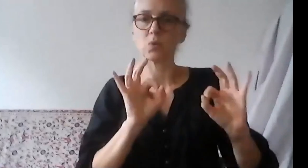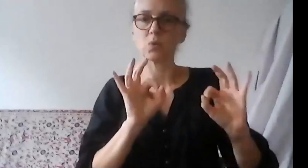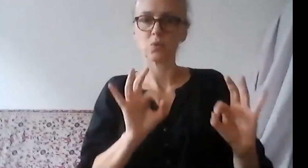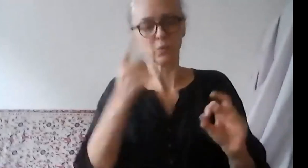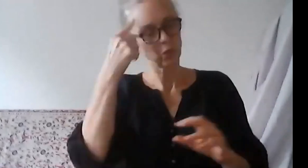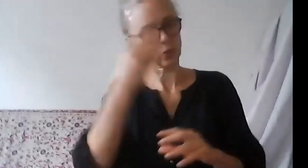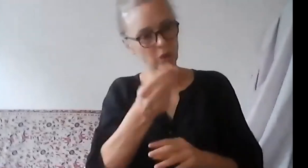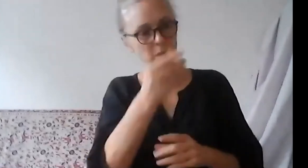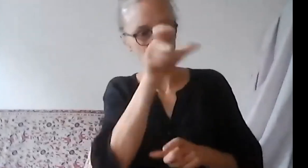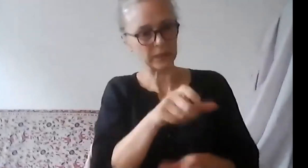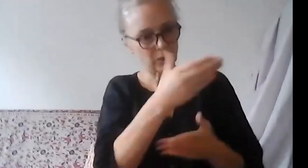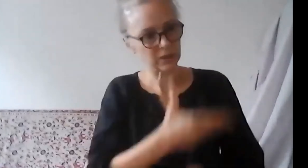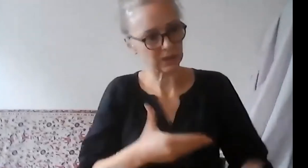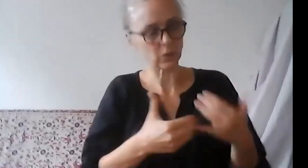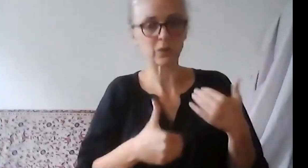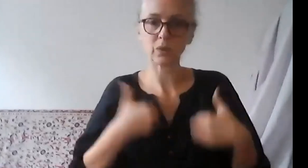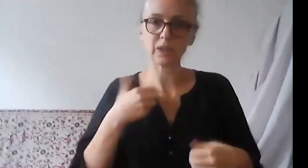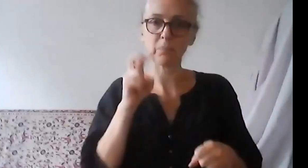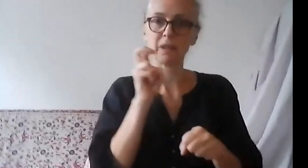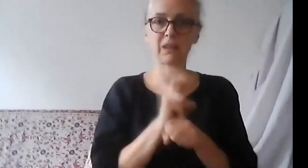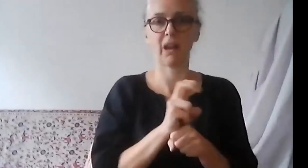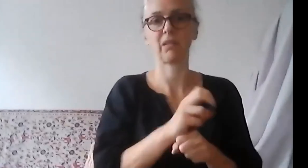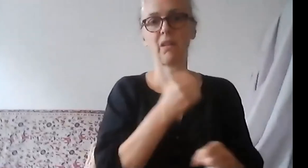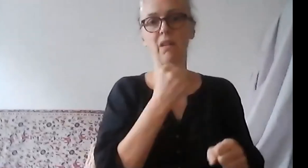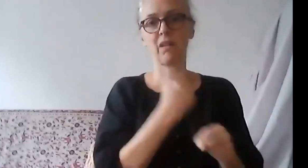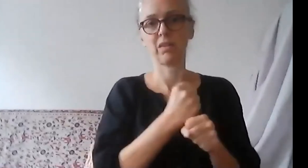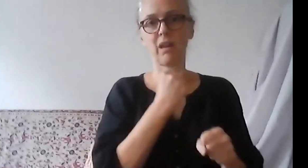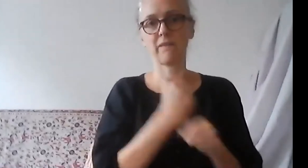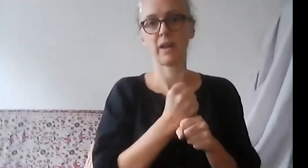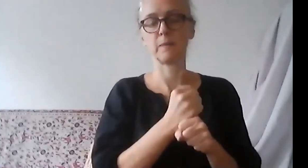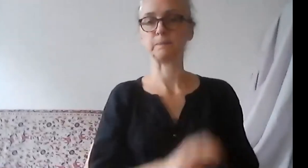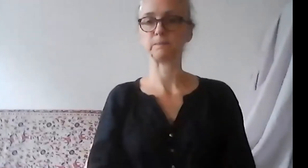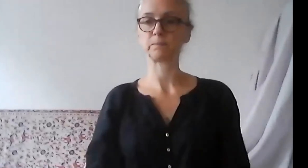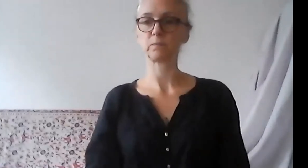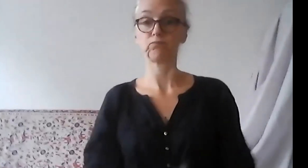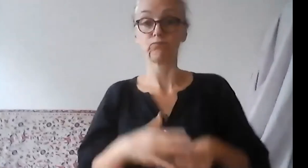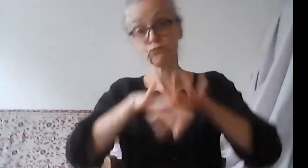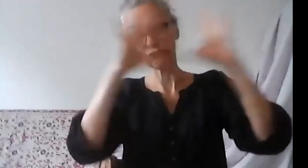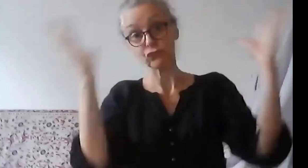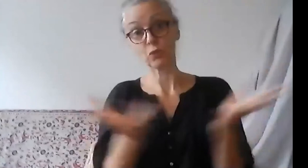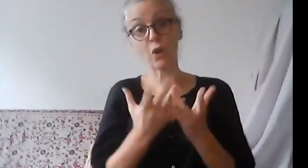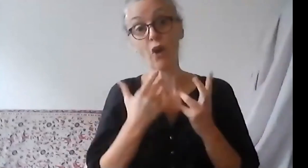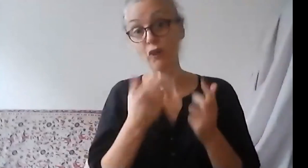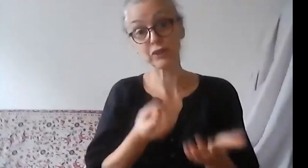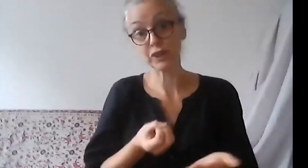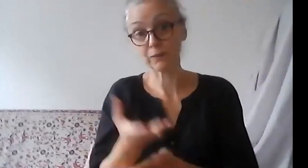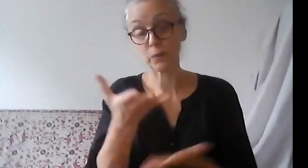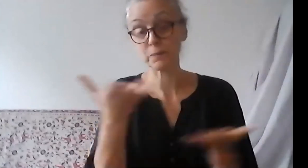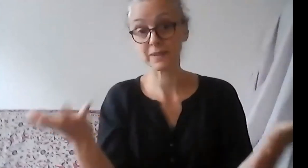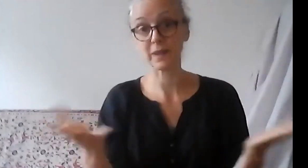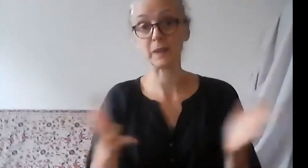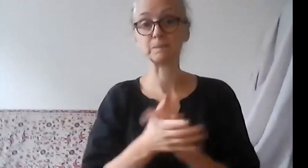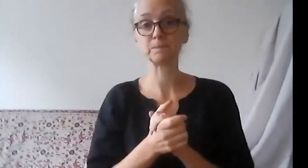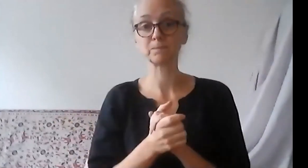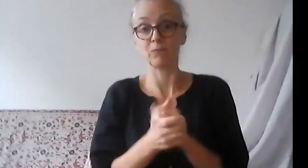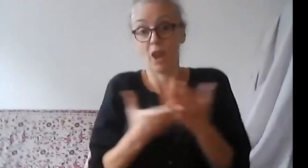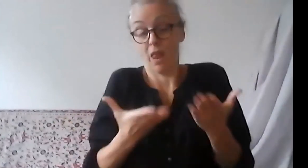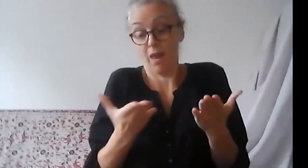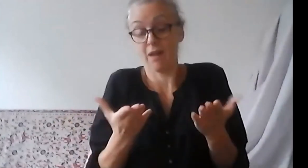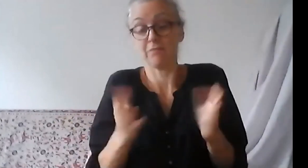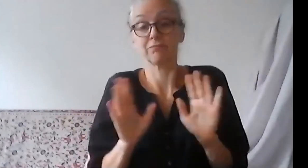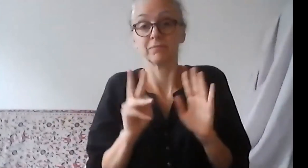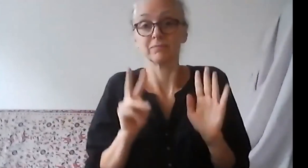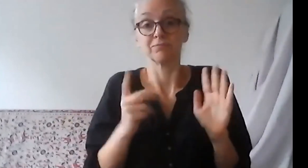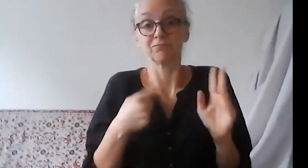dans le cadre du travail. Voilà globalement ce que je souhaitais effectivement partager avec vous à chaud. Je suis bien sûr à